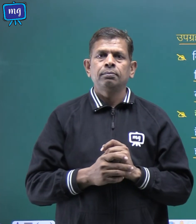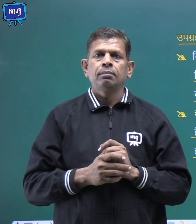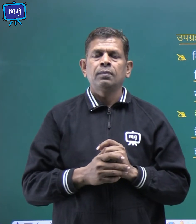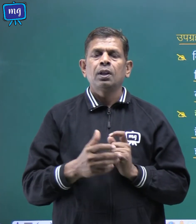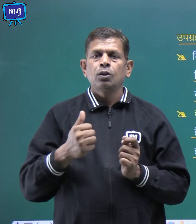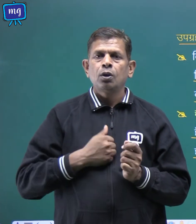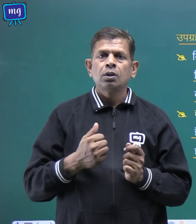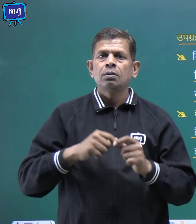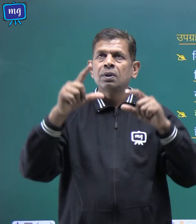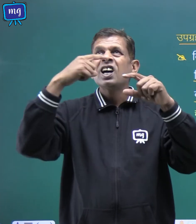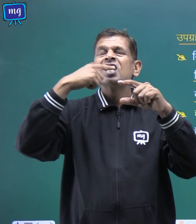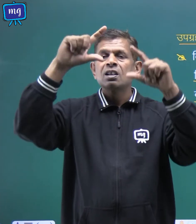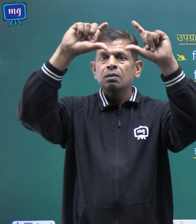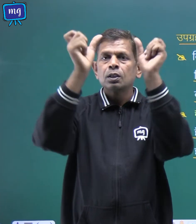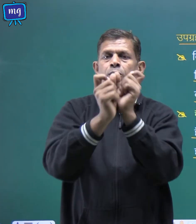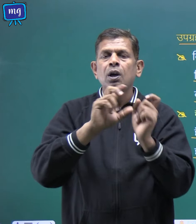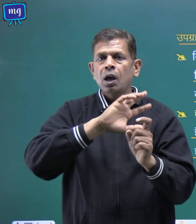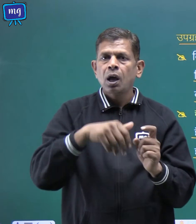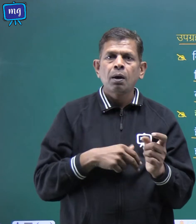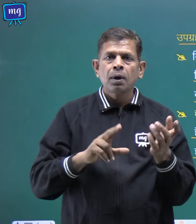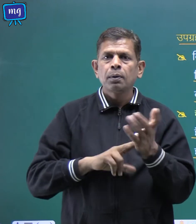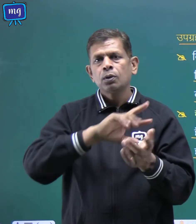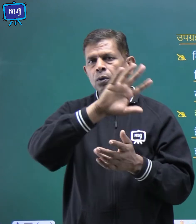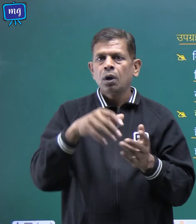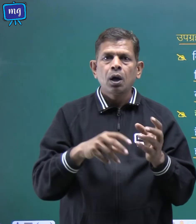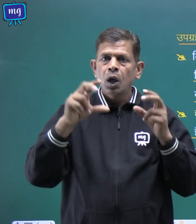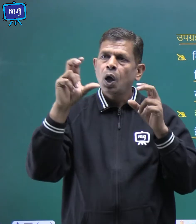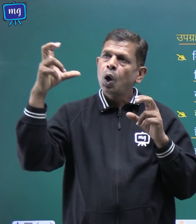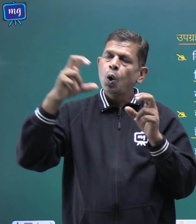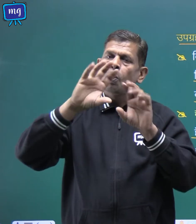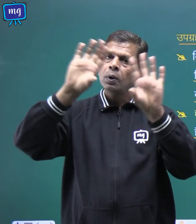चंद्रमा हमारी पृथ्वी का प्राकृतिक उपग्रह है।